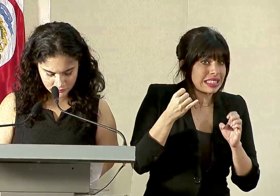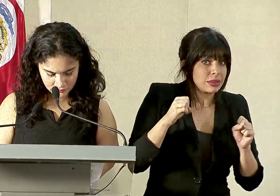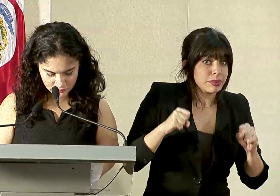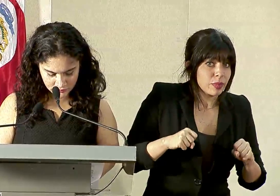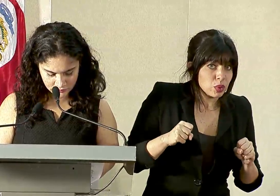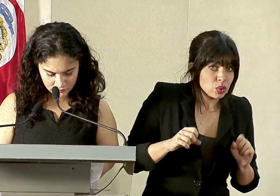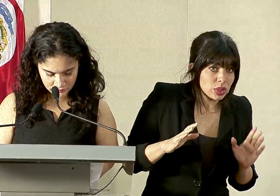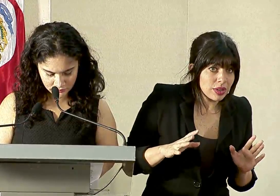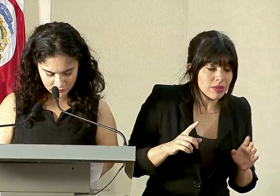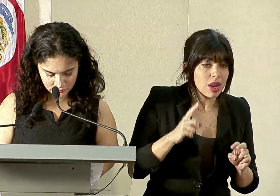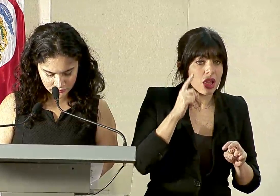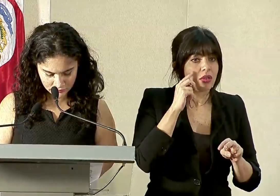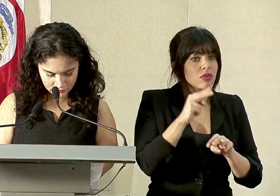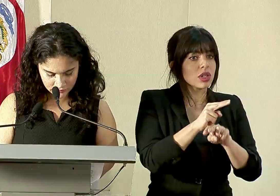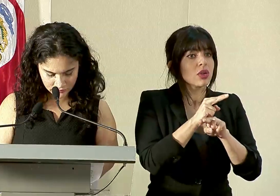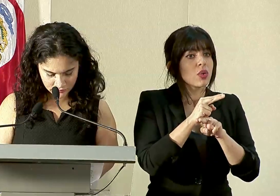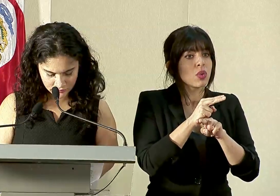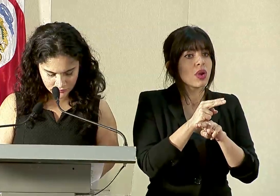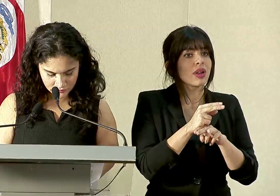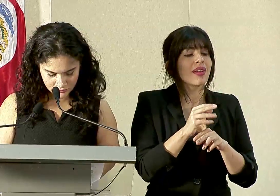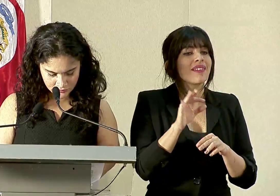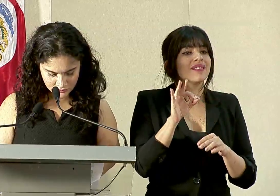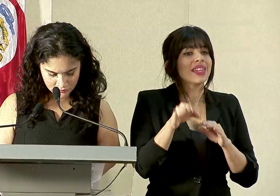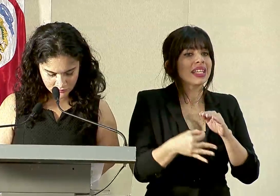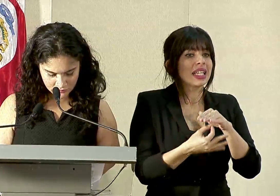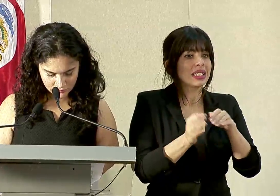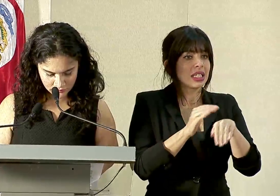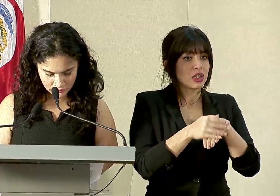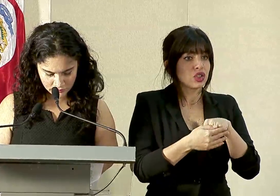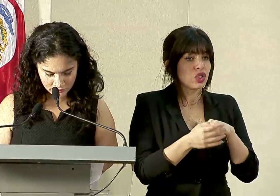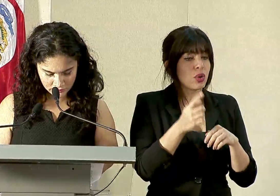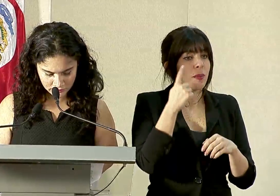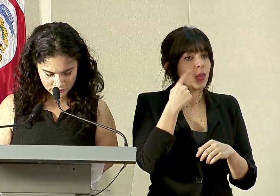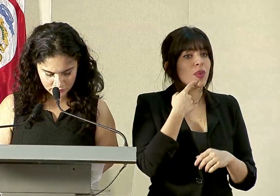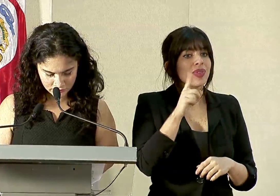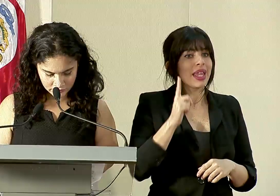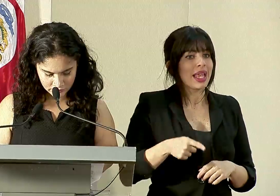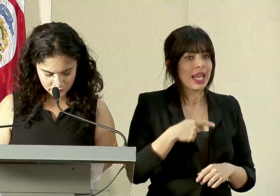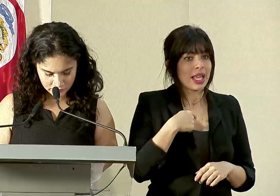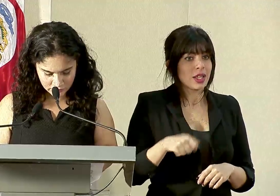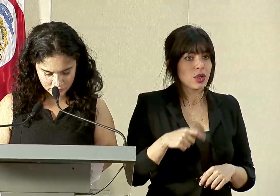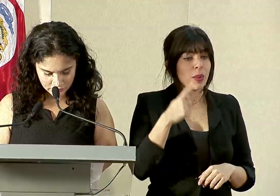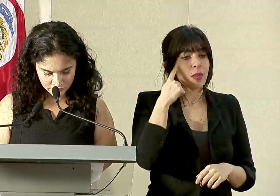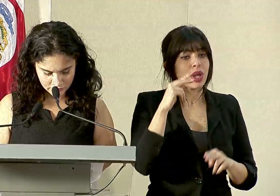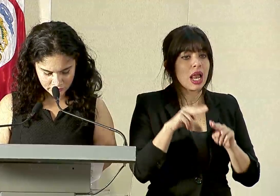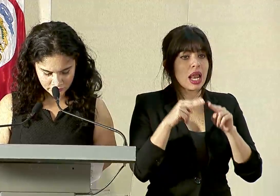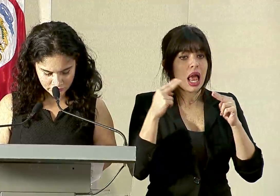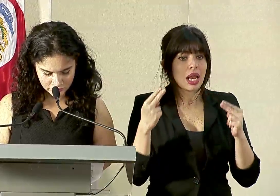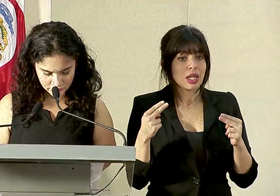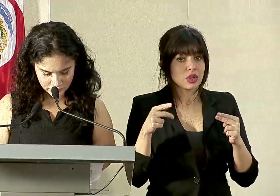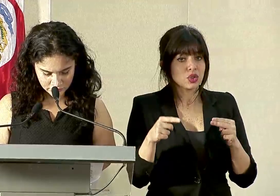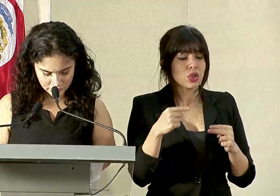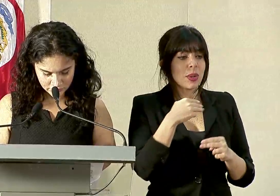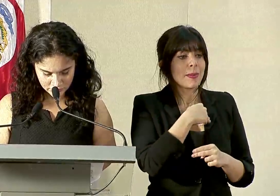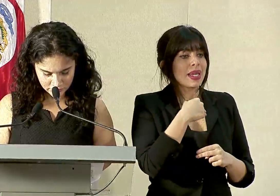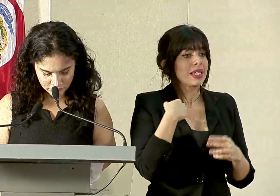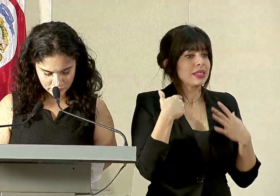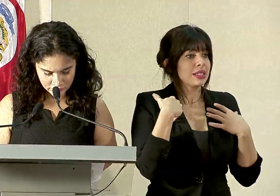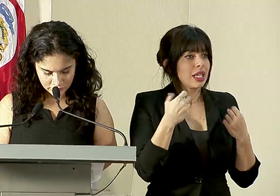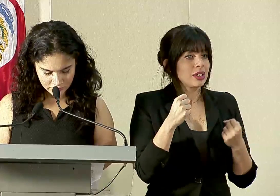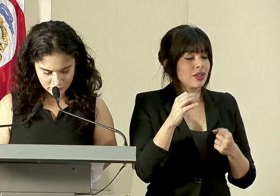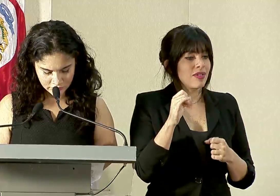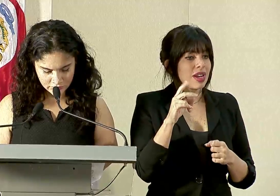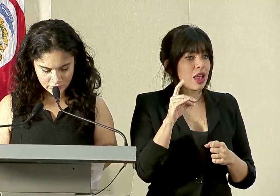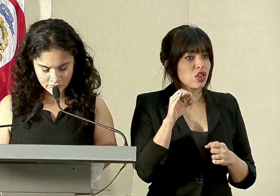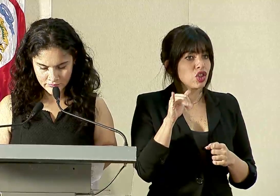posible regular la fertilización in vitro por medio de un decreto una entrevista publicada por la nación al ministro de salud Fernando